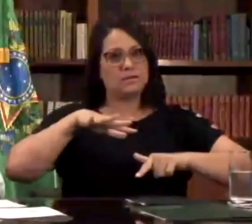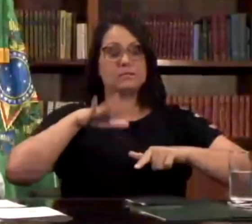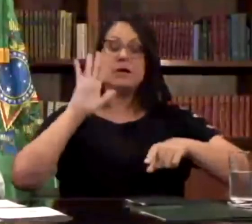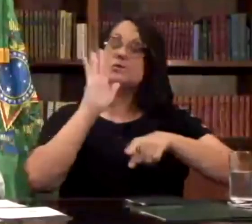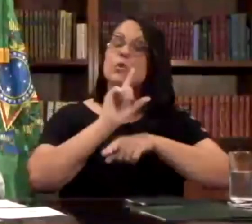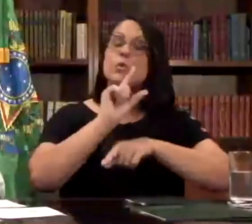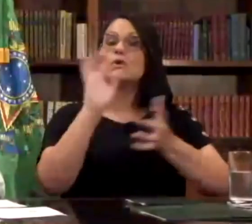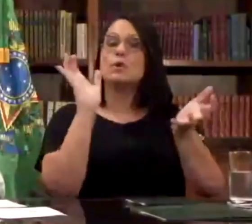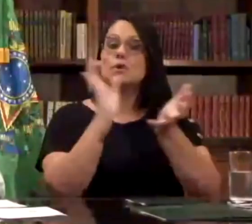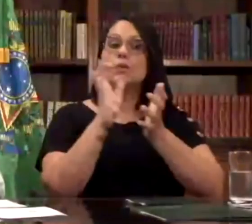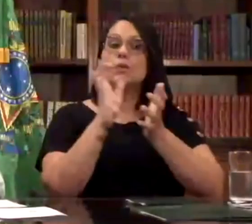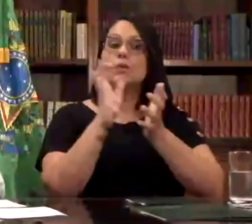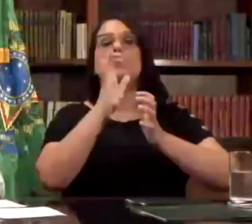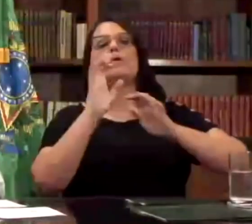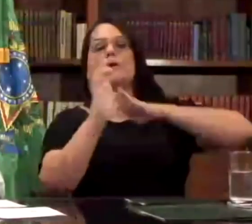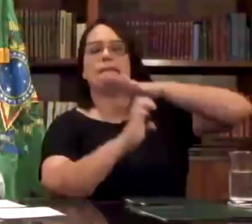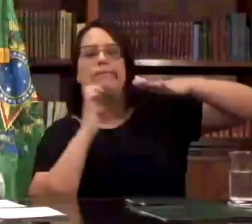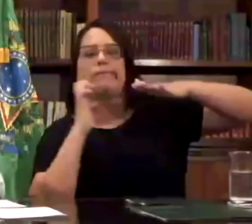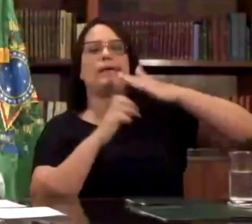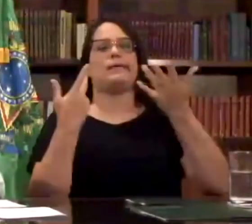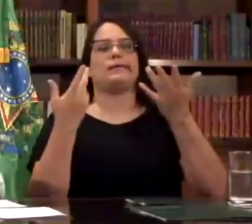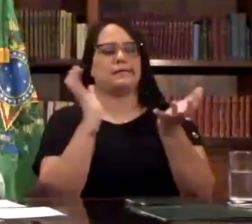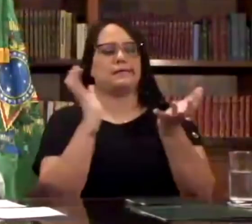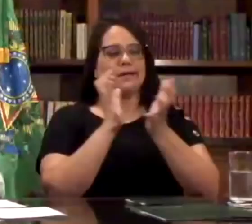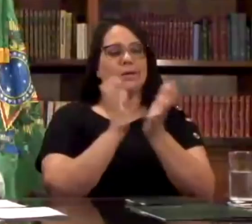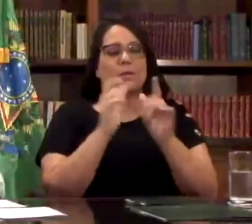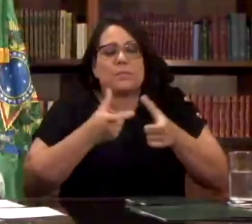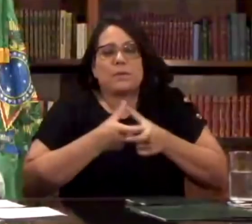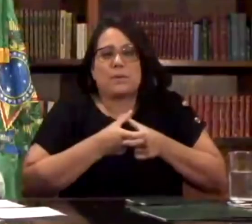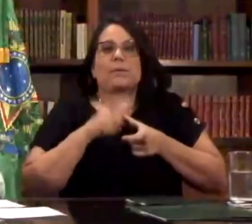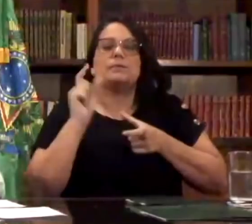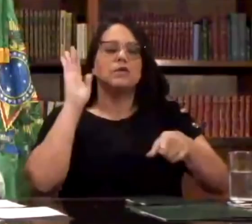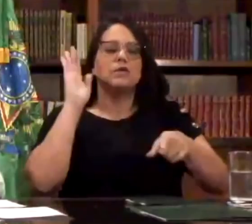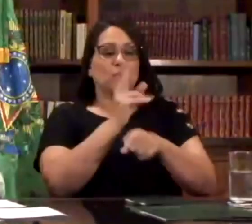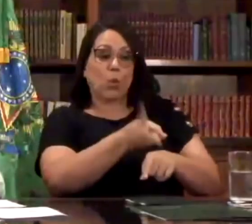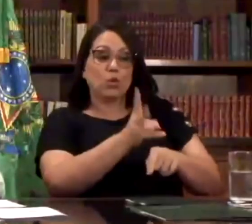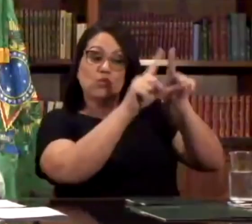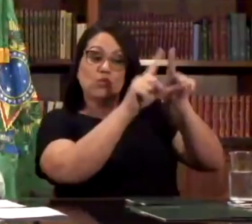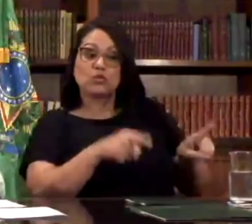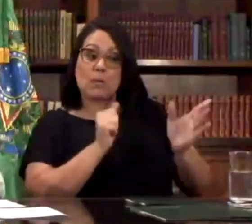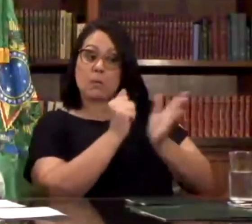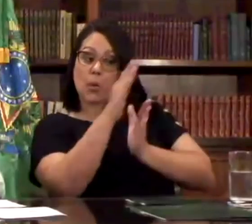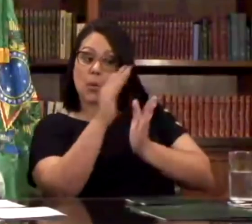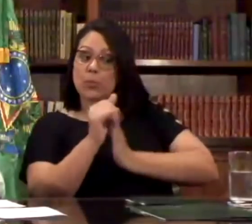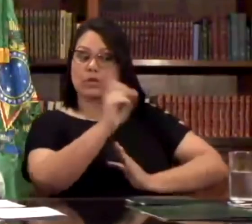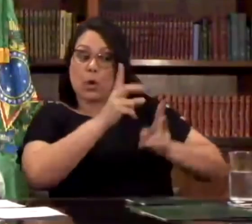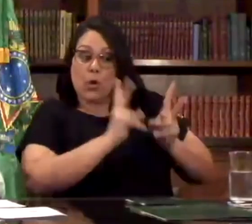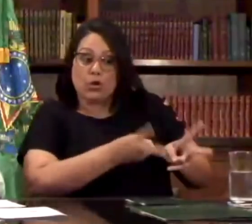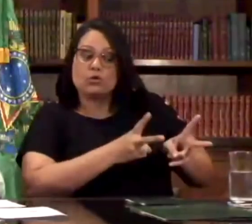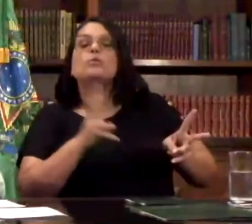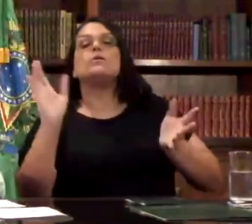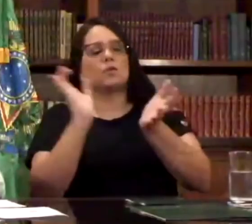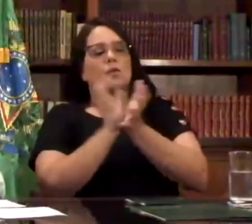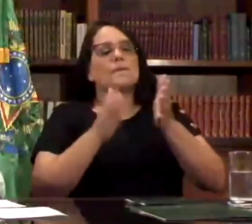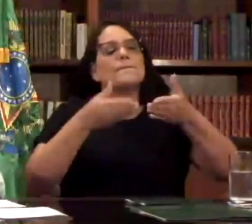micro e pequeno empresário, para ele manter o pessoal empregado, uma parte do salário o